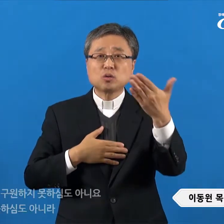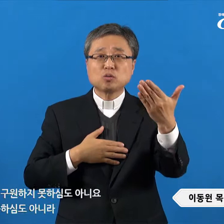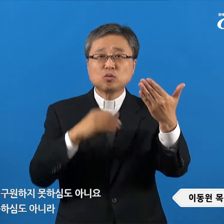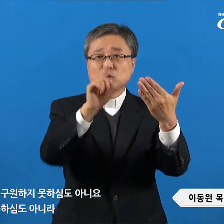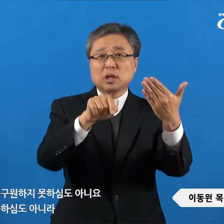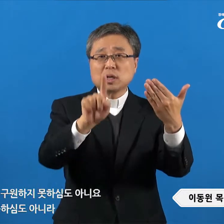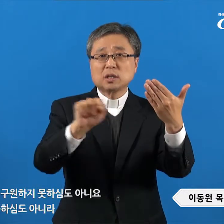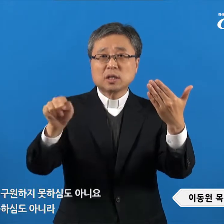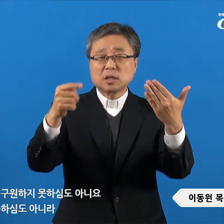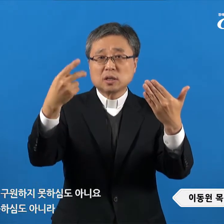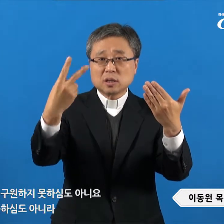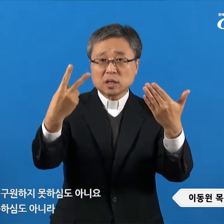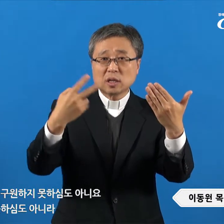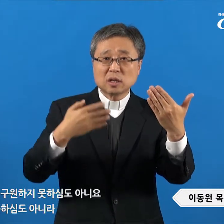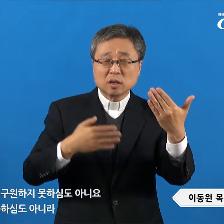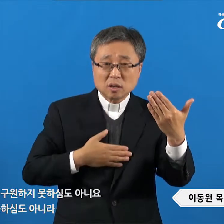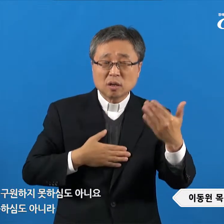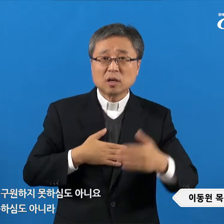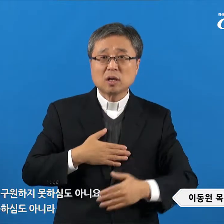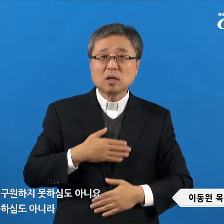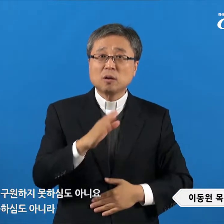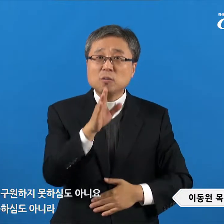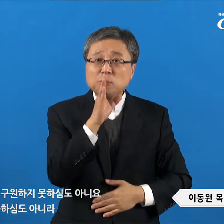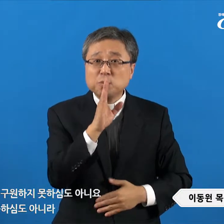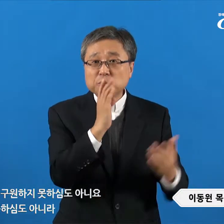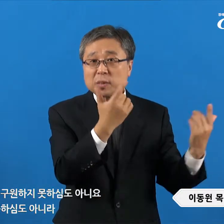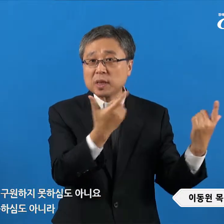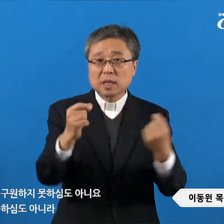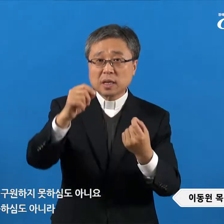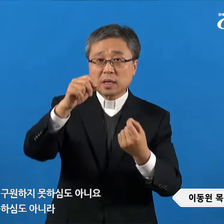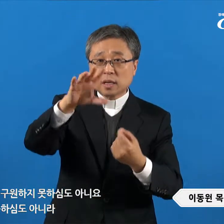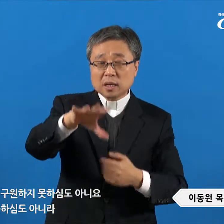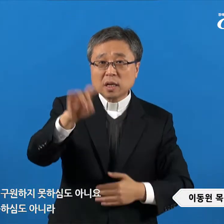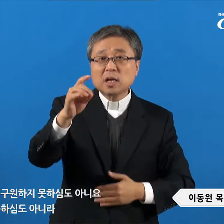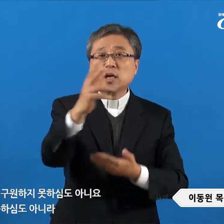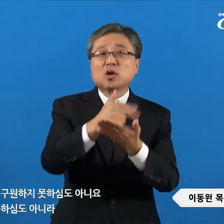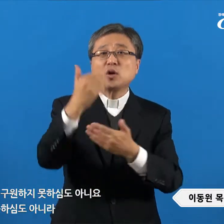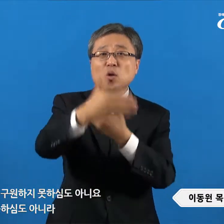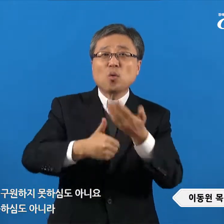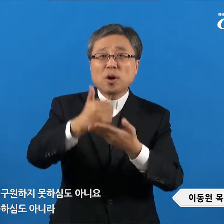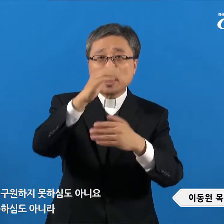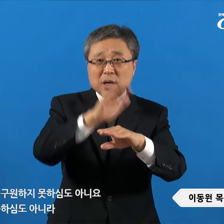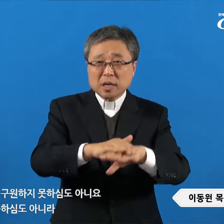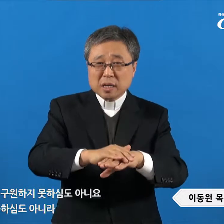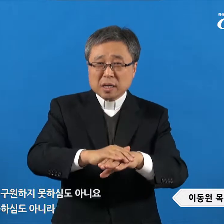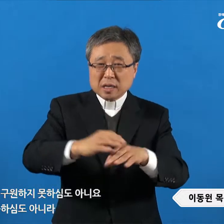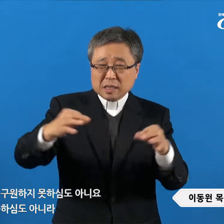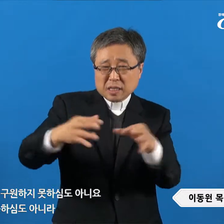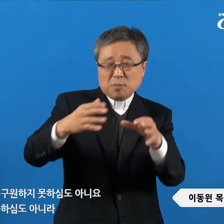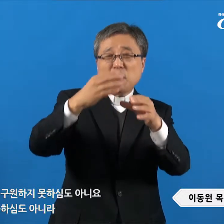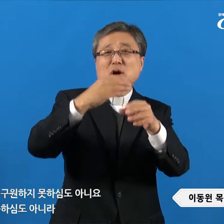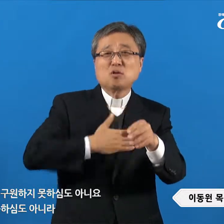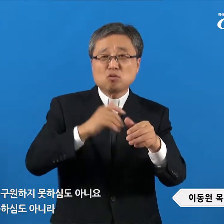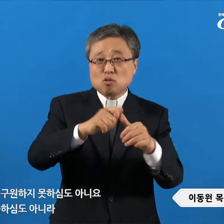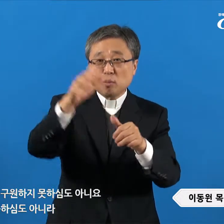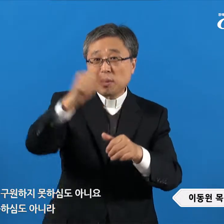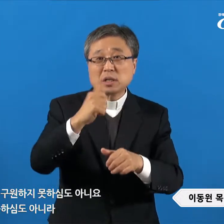함께 같이 읽겠습니다. 이사야 59장 1절 2절입니다. 다 함께 시작. 여호와의 손이 짧아 구원하지 못하심도 아니요